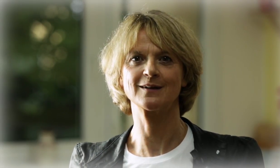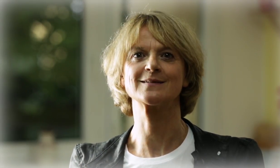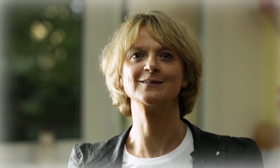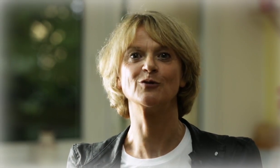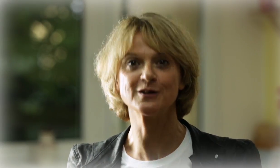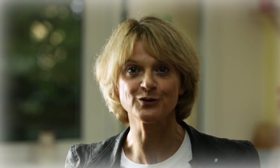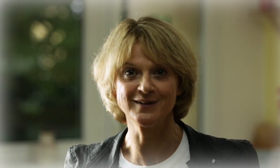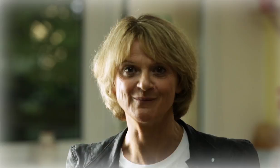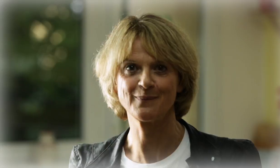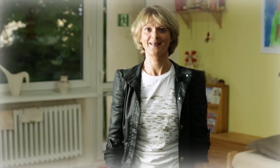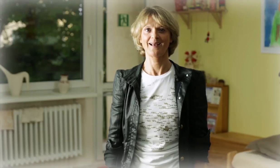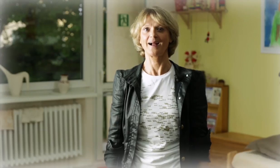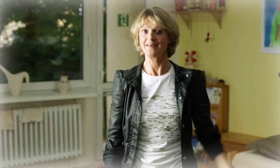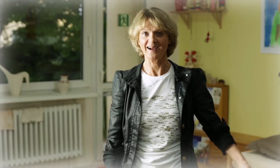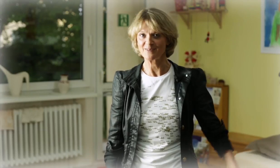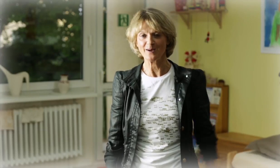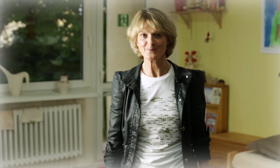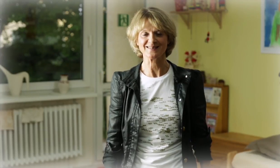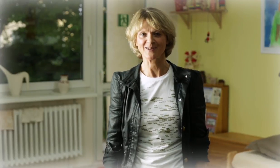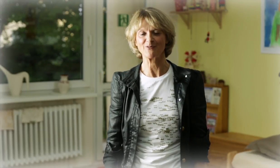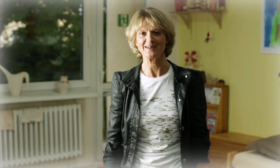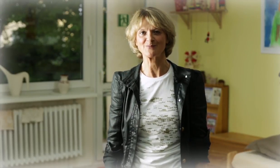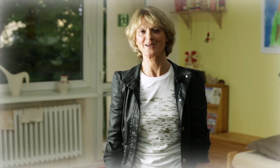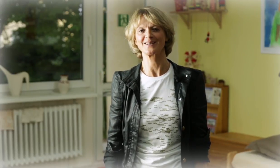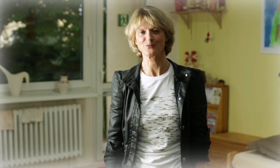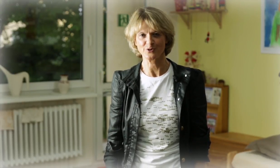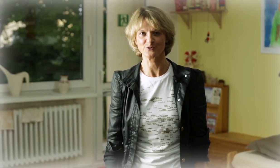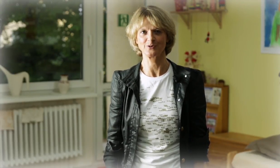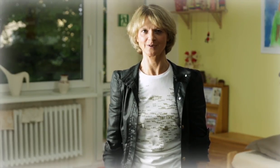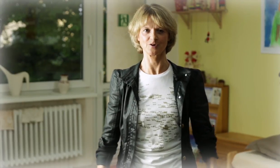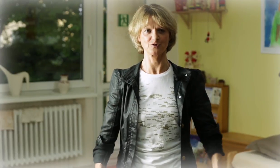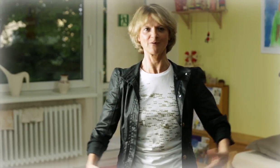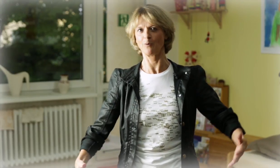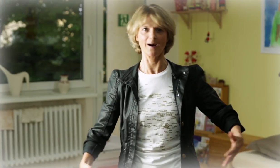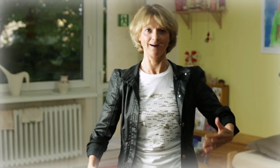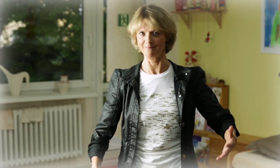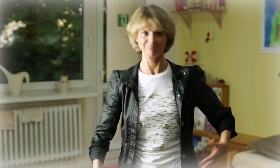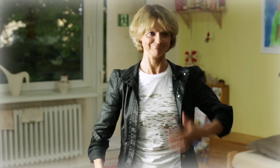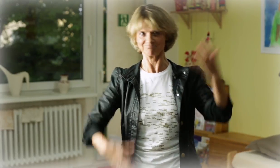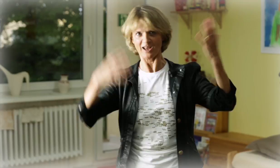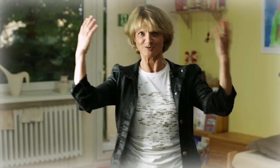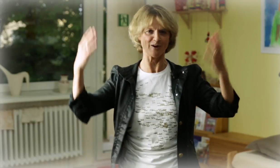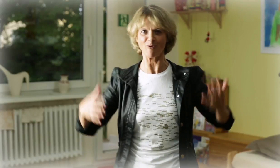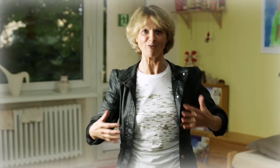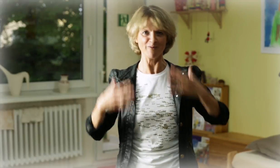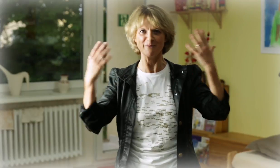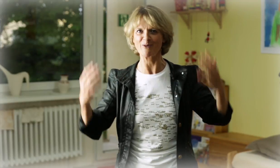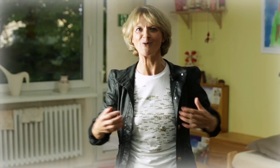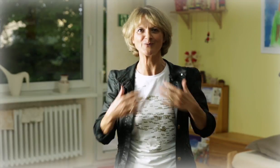vlastní tvořivosti. Ani já nemám se znakováním žádné zkušenosti, takže si vypomáhám gestikou, mimikou,